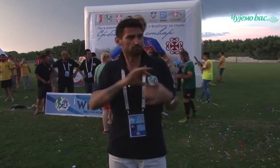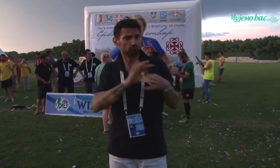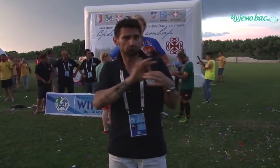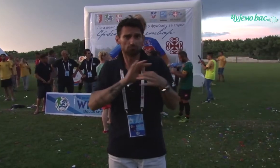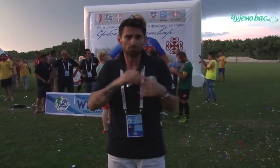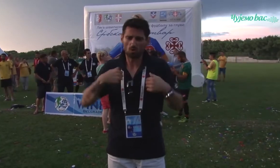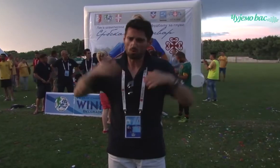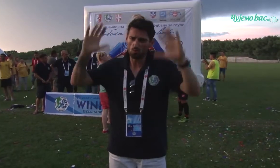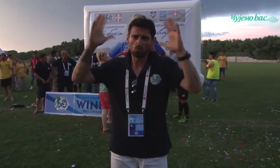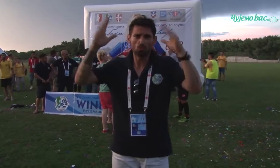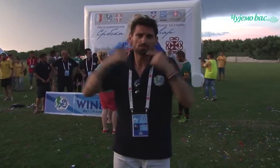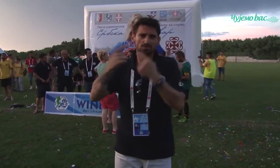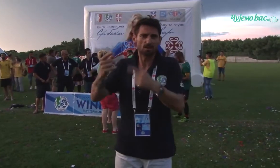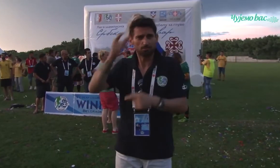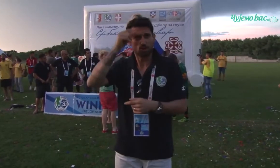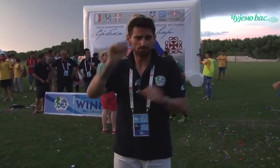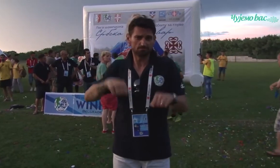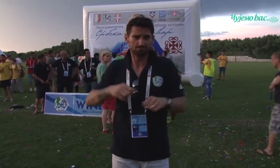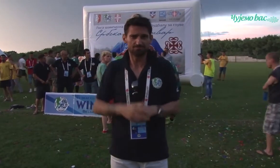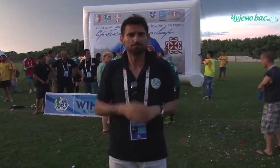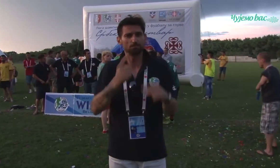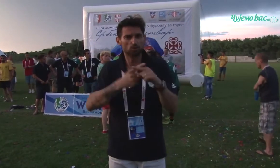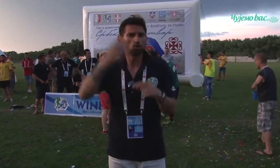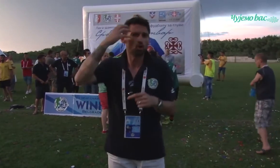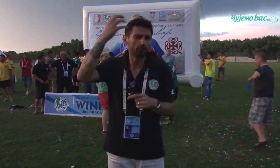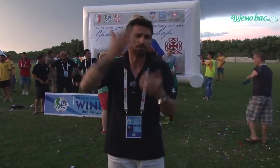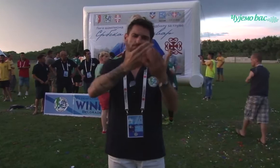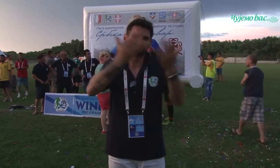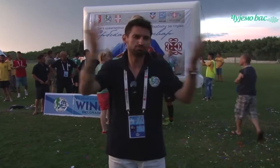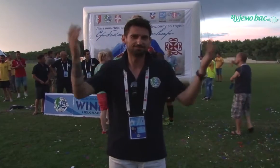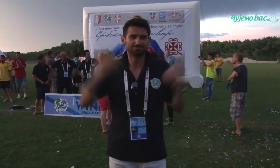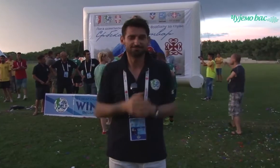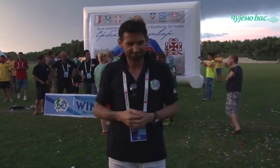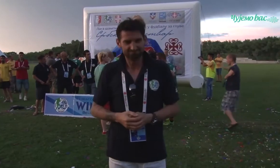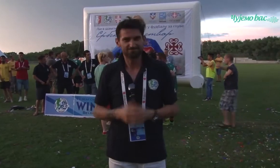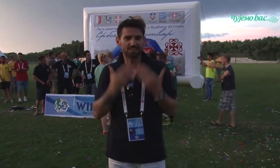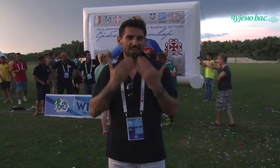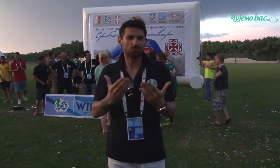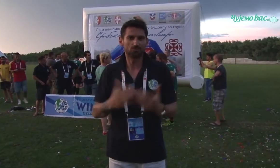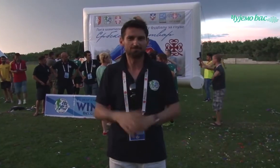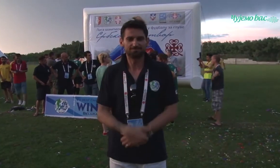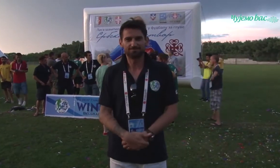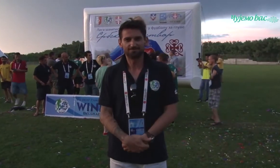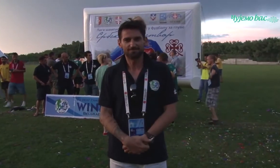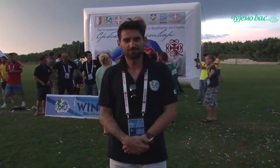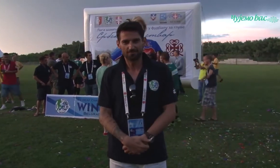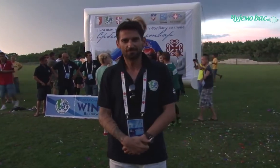i dogodilo i što smo imali odličnu saradnju. Zaista želim da se zahvalim i da pohvalim Beograd za odličnu organizaciju predstavnika Vlade.